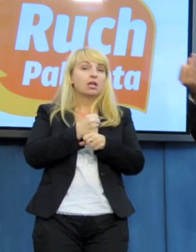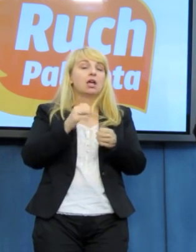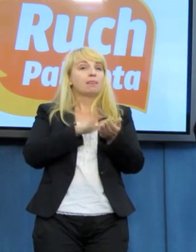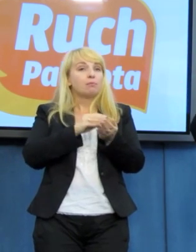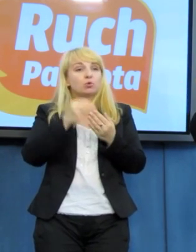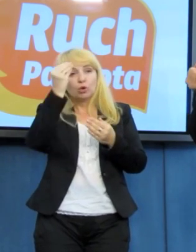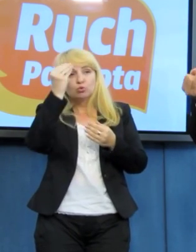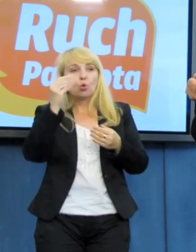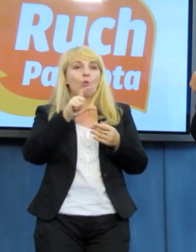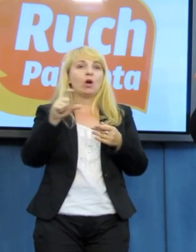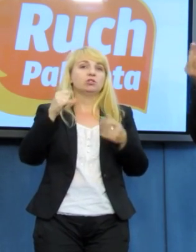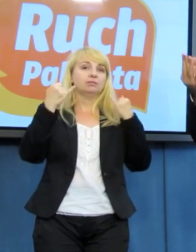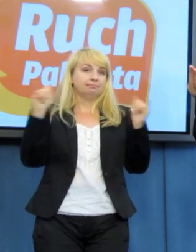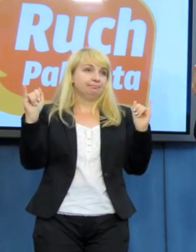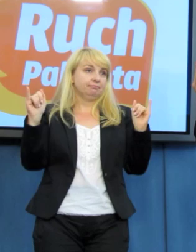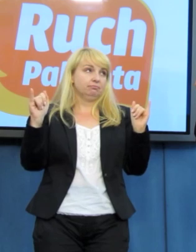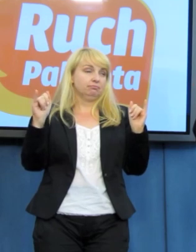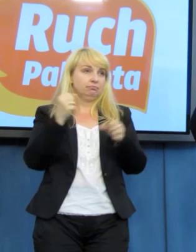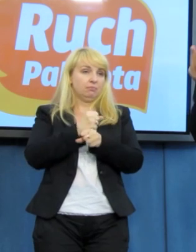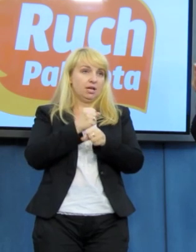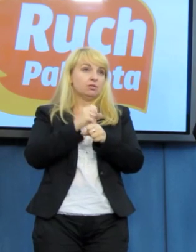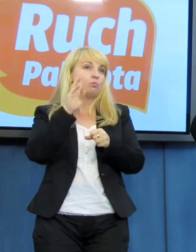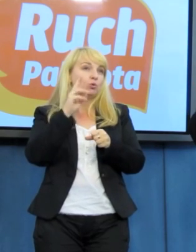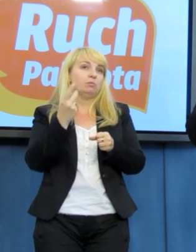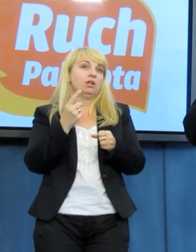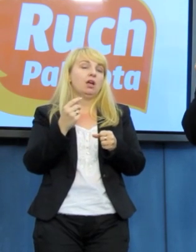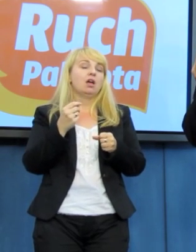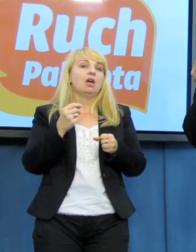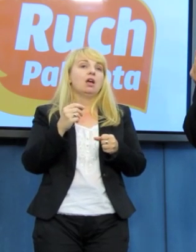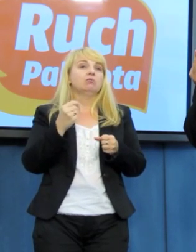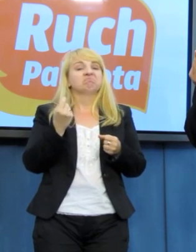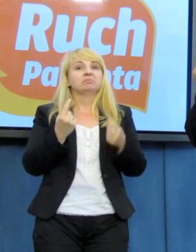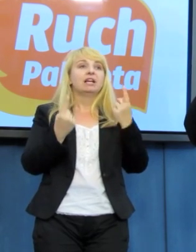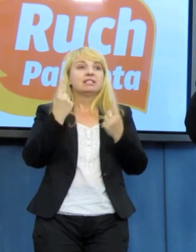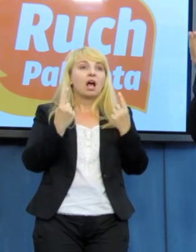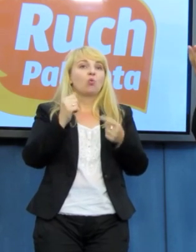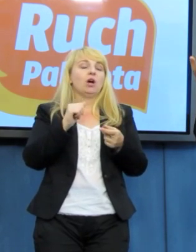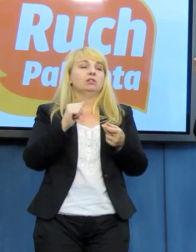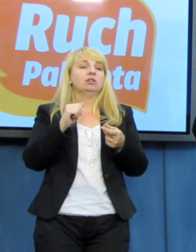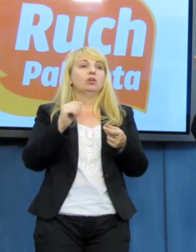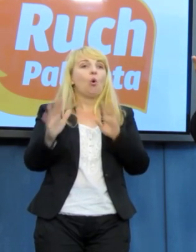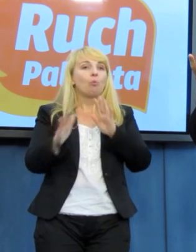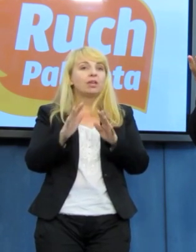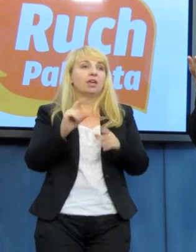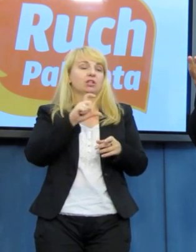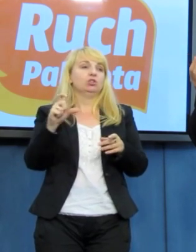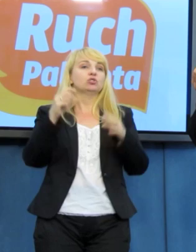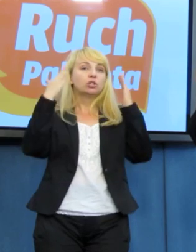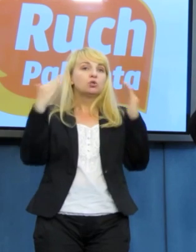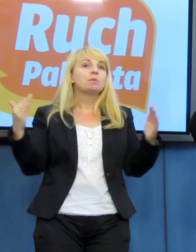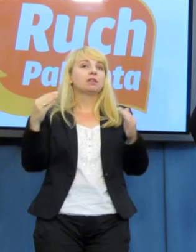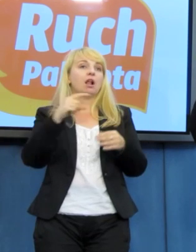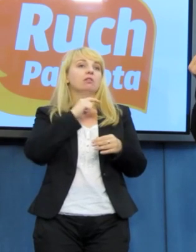czyli pracujące w szkole czy w zakładach opieki społecznej, siostry zakonne, kapelani w